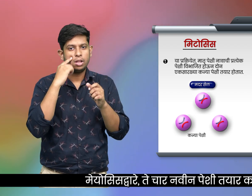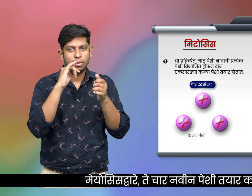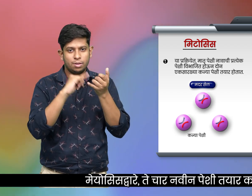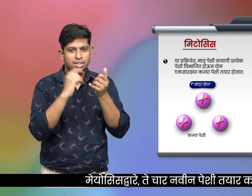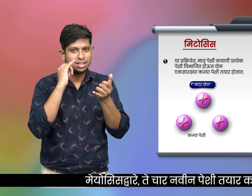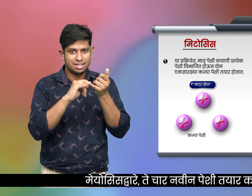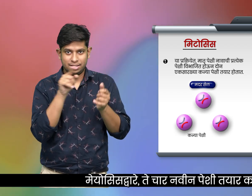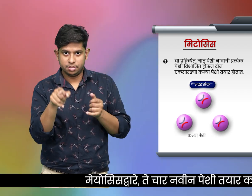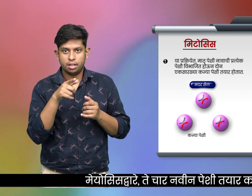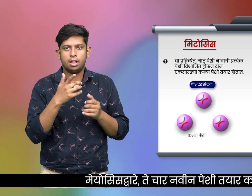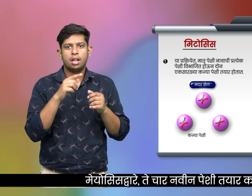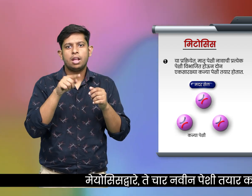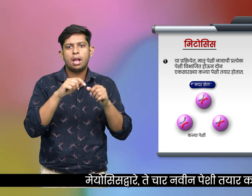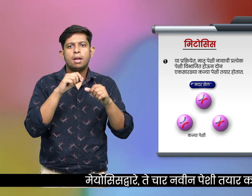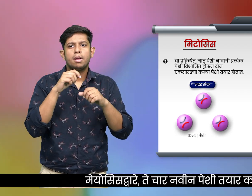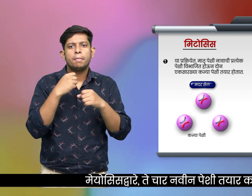मेयोसिसद्वारे ते 4 नवीन पेशी तयार करते